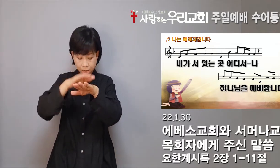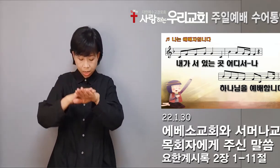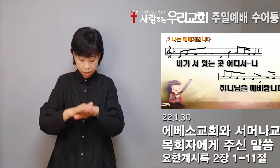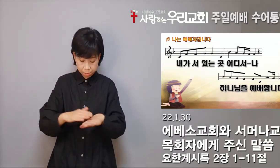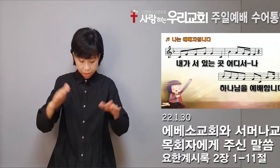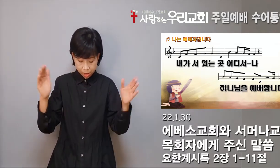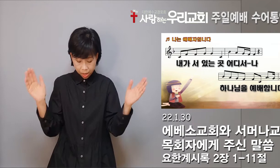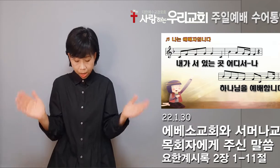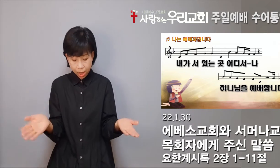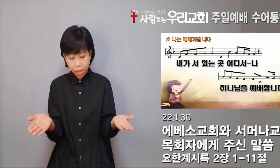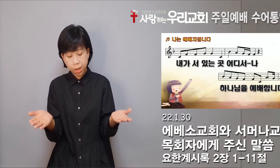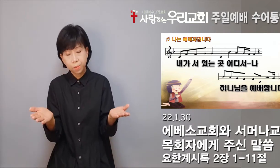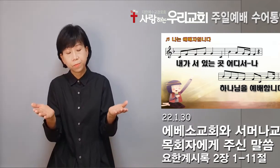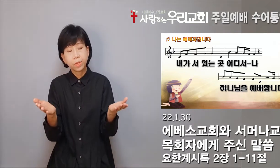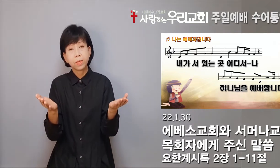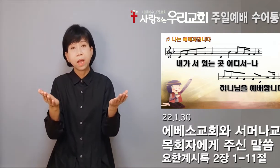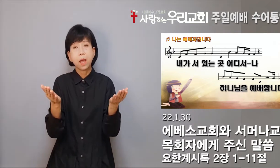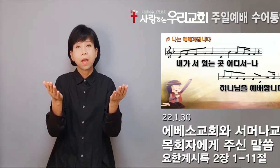하나님을